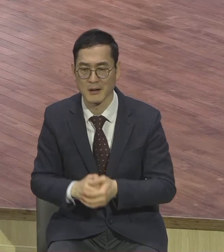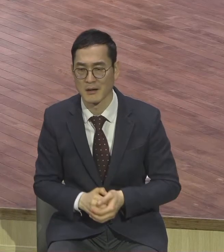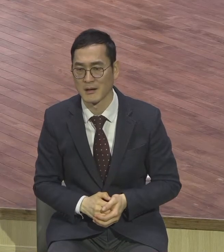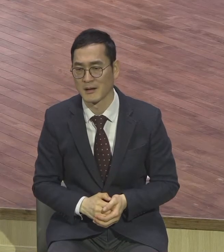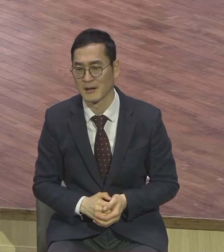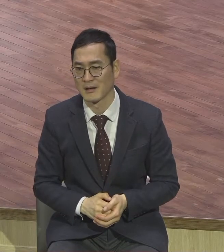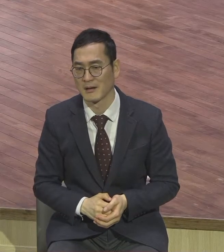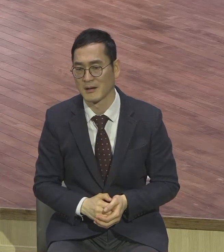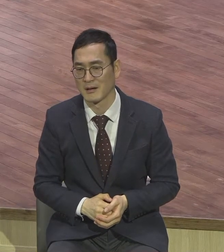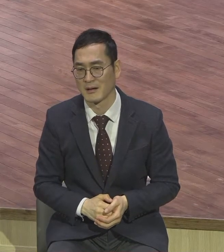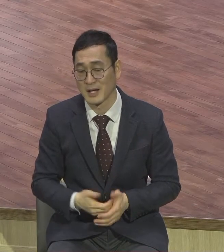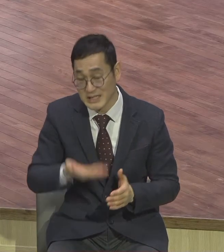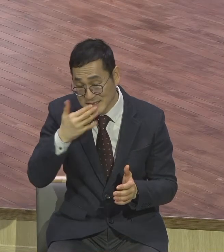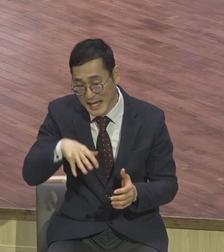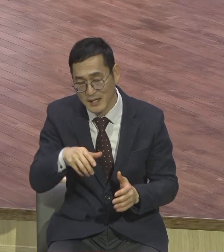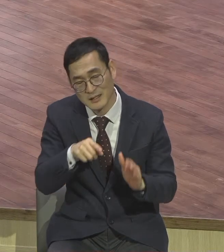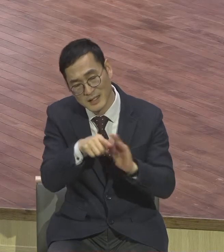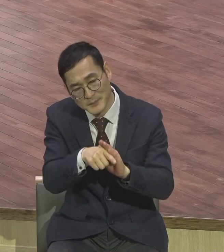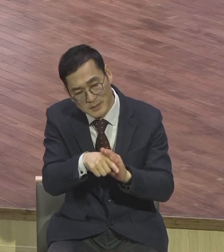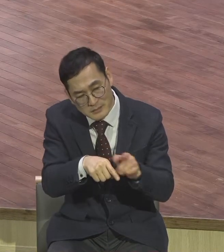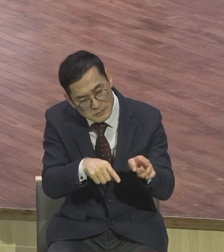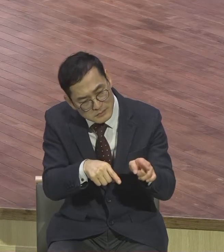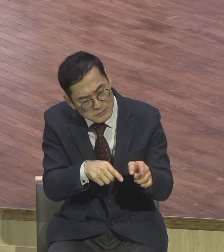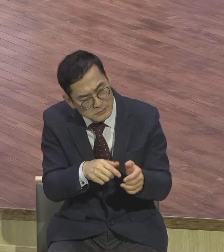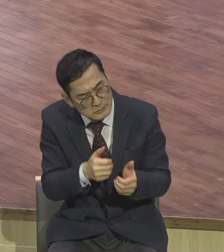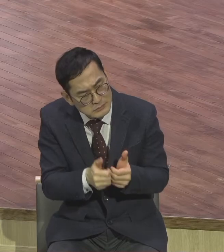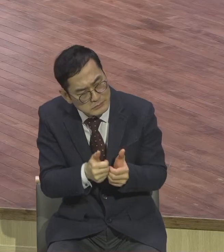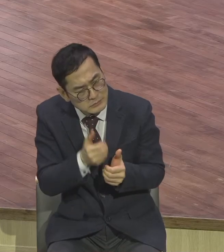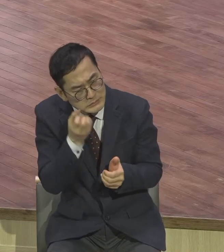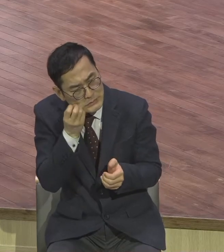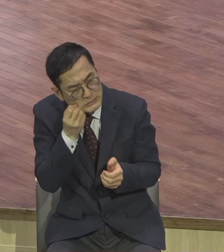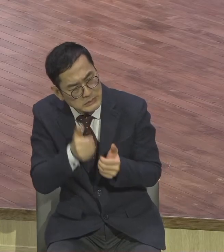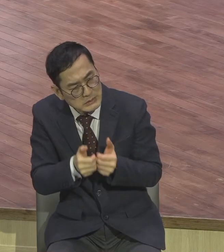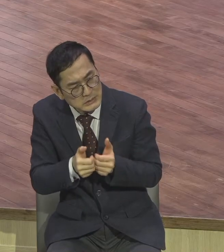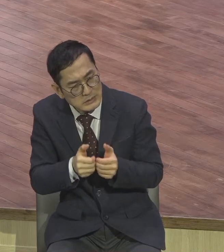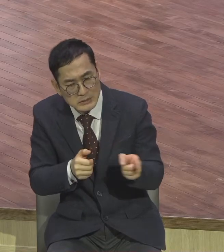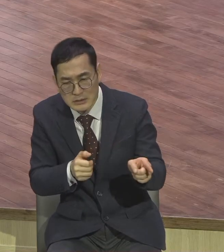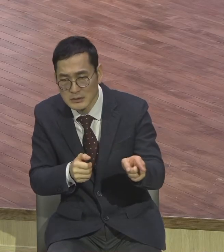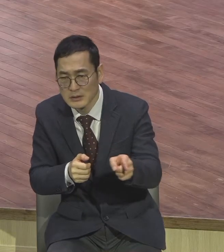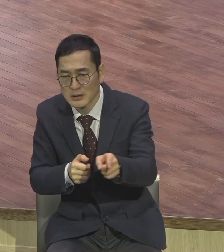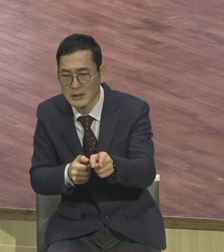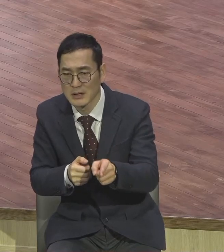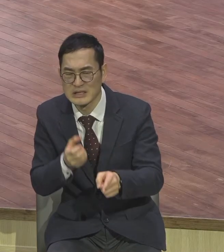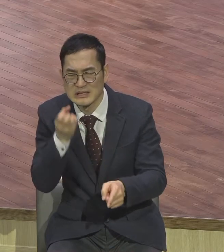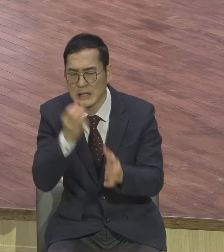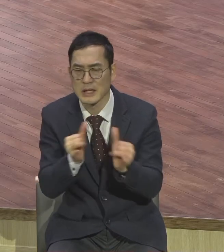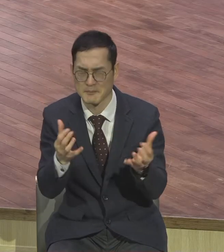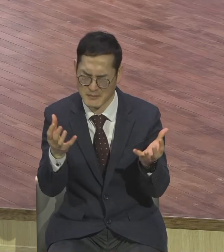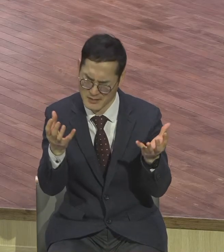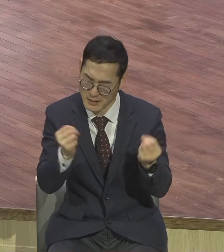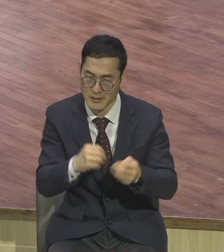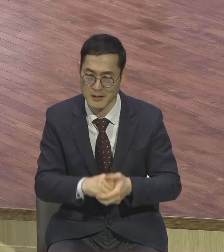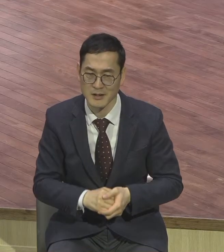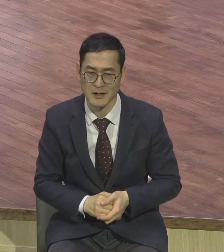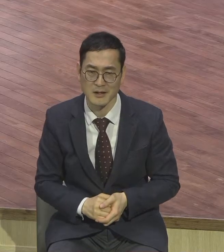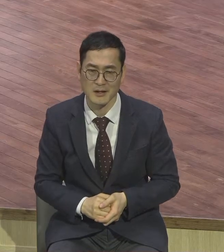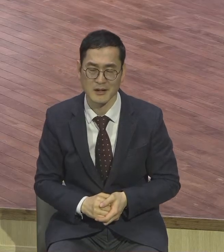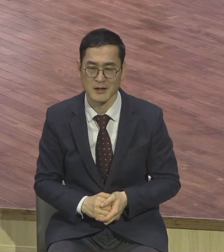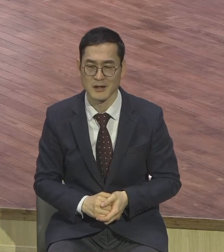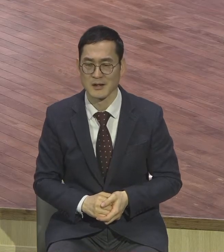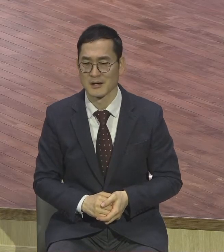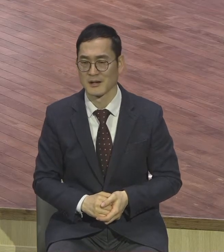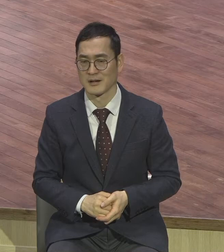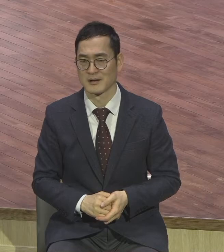사람들 말고 테레비 나온 사람 그나마 그래도 정신차례 나오는 거고 이 삼단체